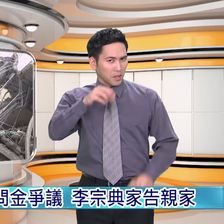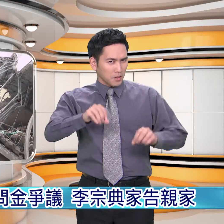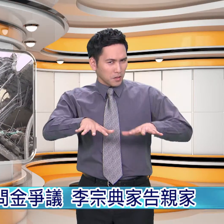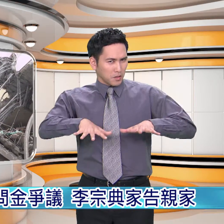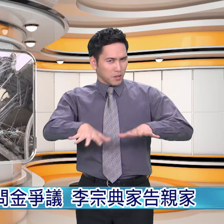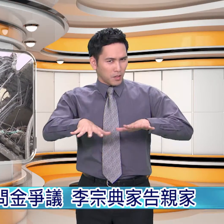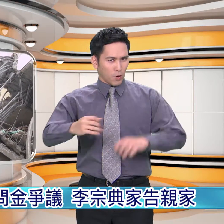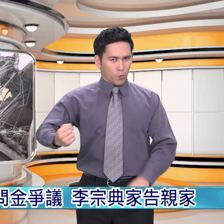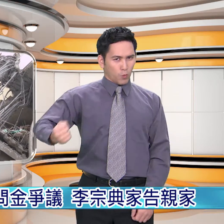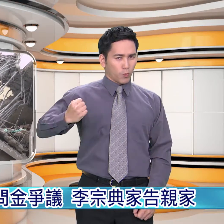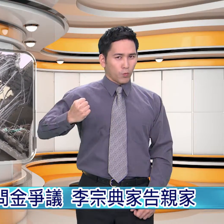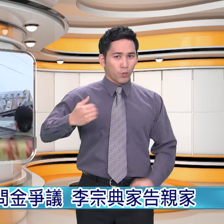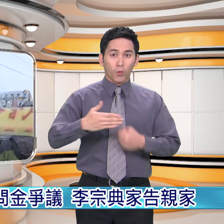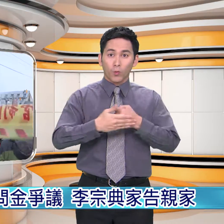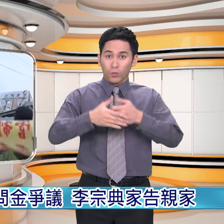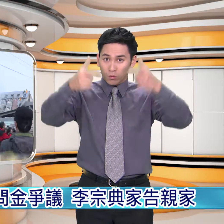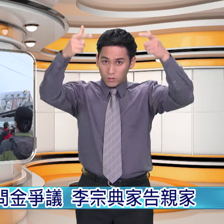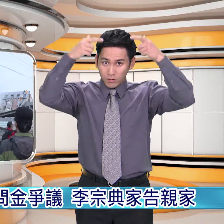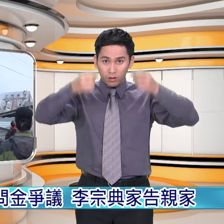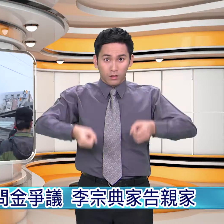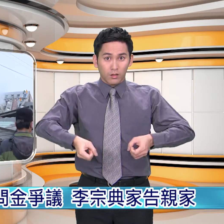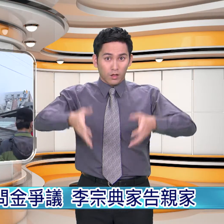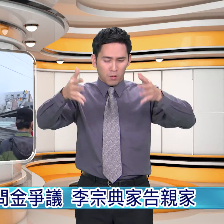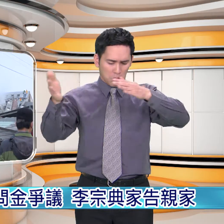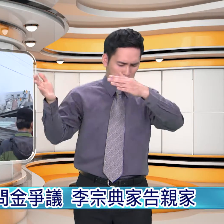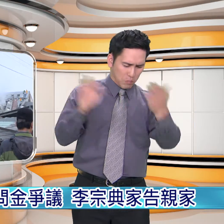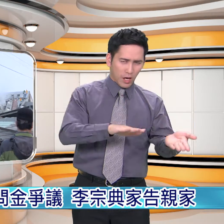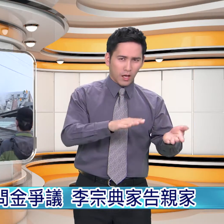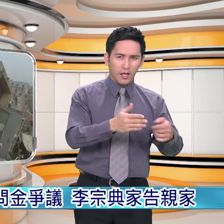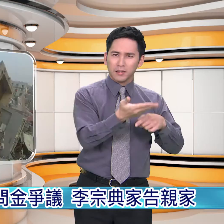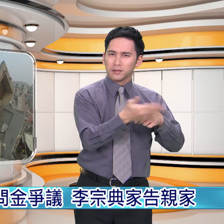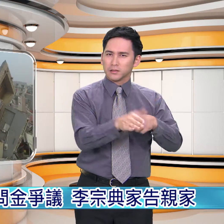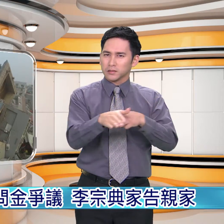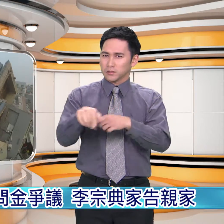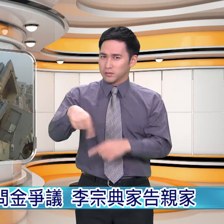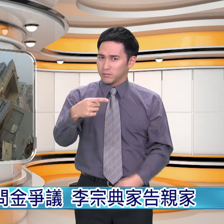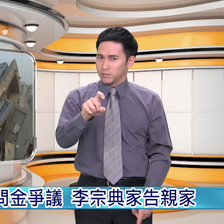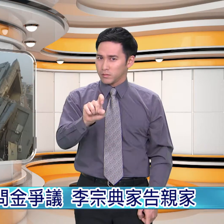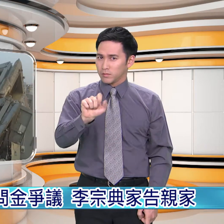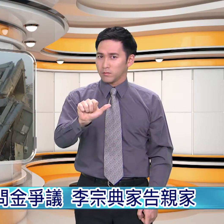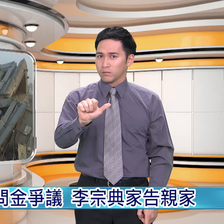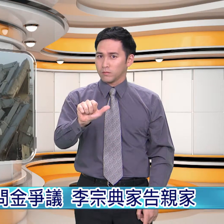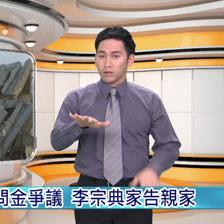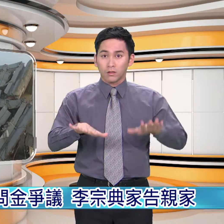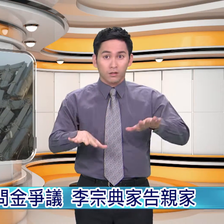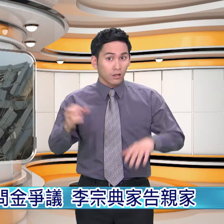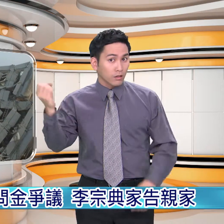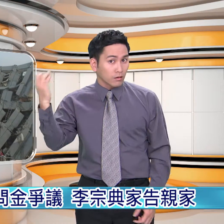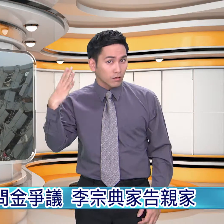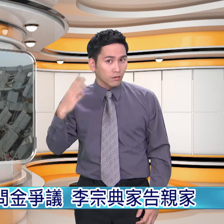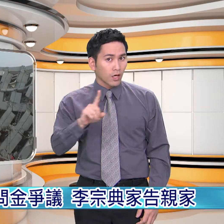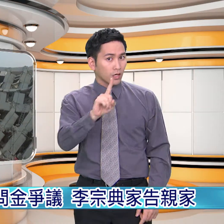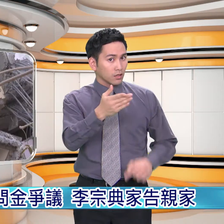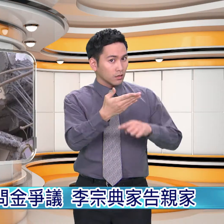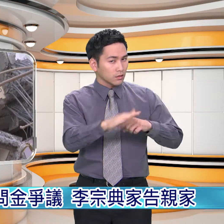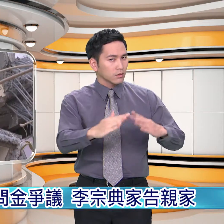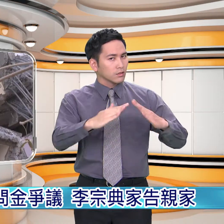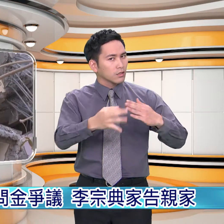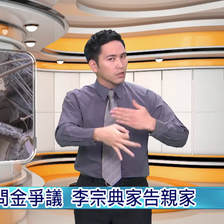台南强震围观大楼倒塌，造成了115人死亡。现在却传出了